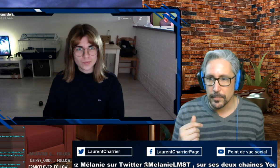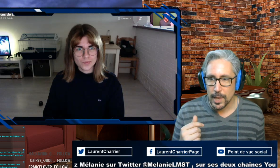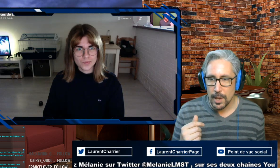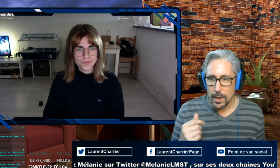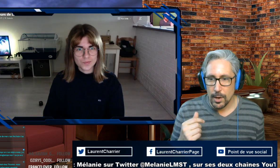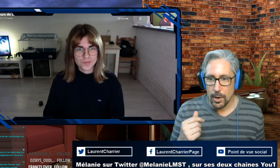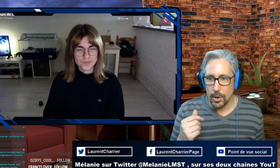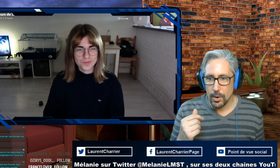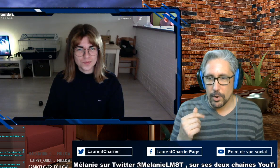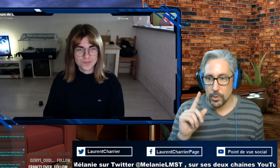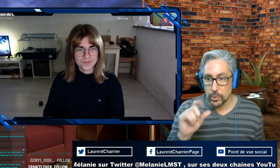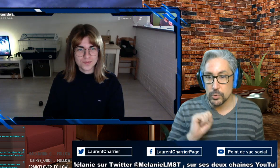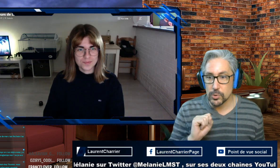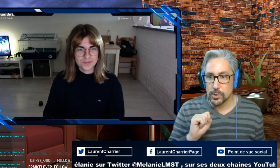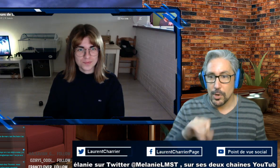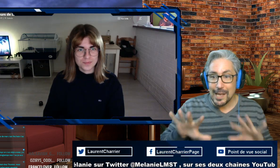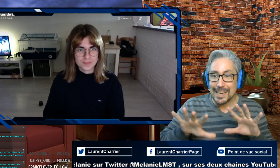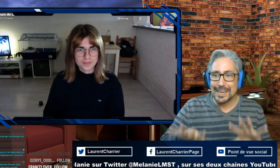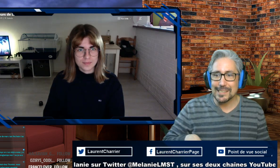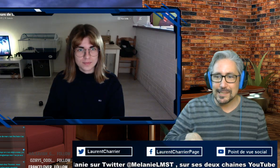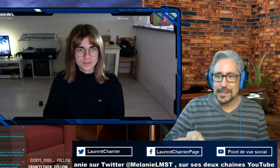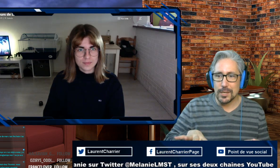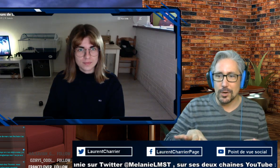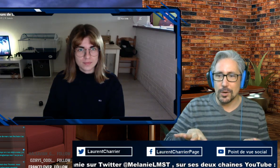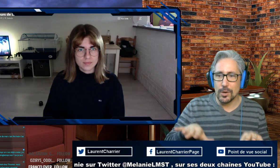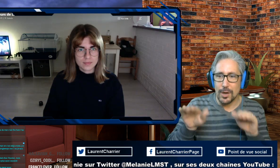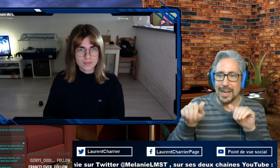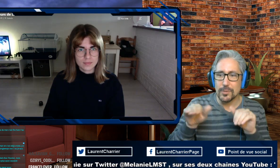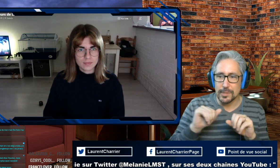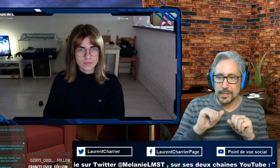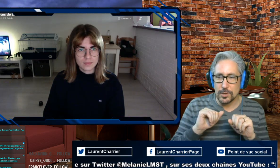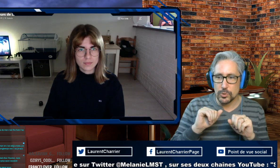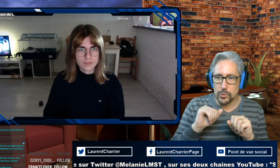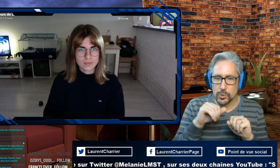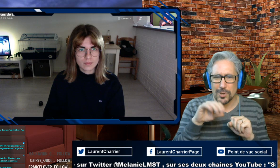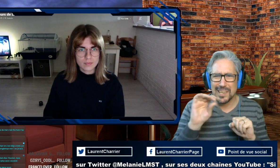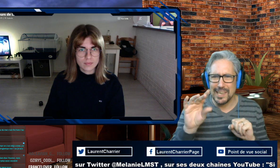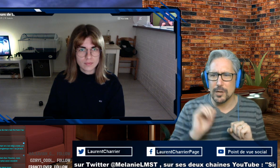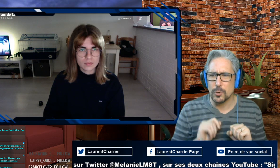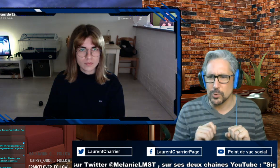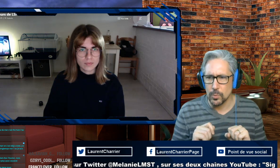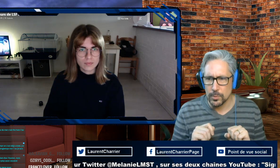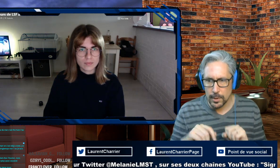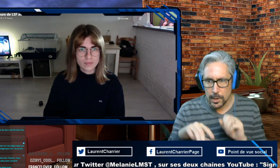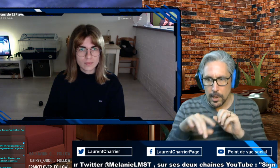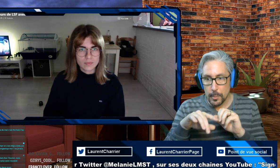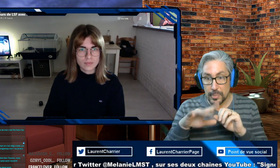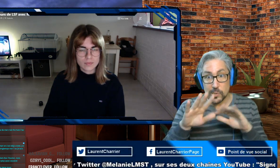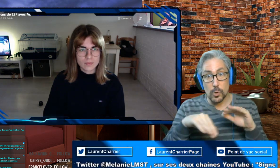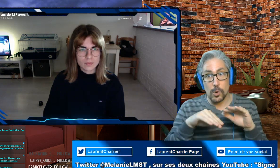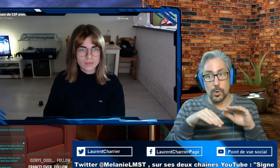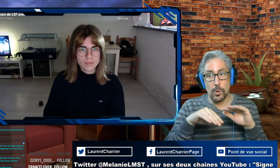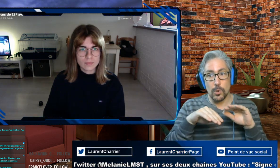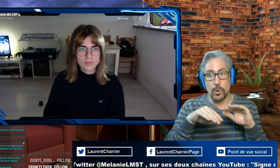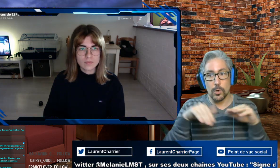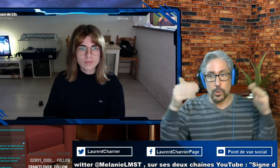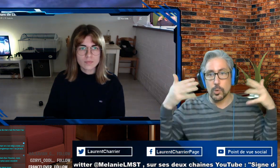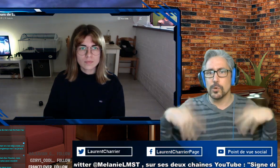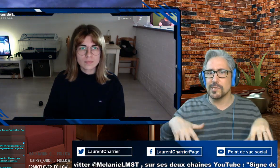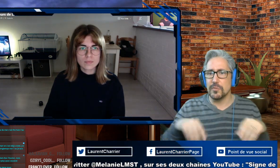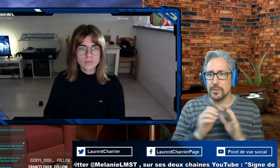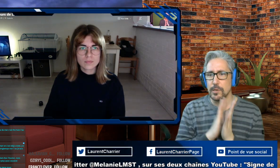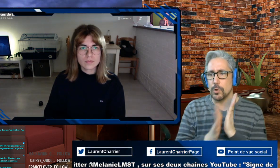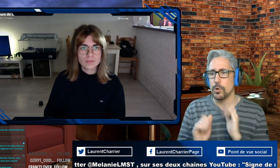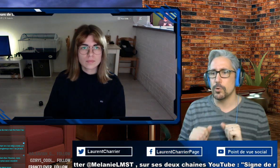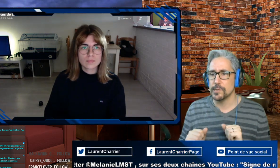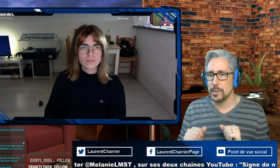beaucoup. Juste, restez, attendez juste quelques secondes, parce que quand